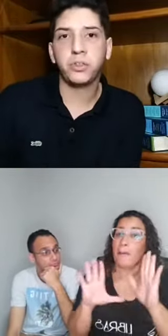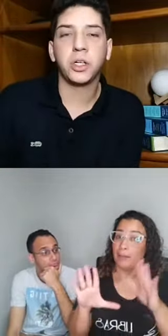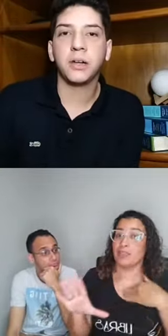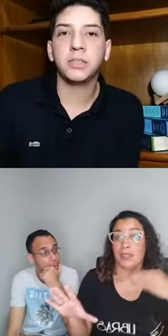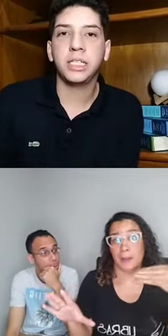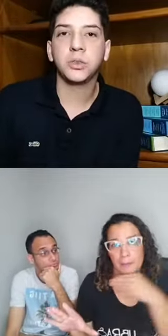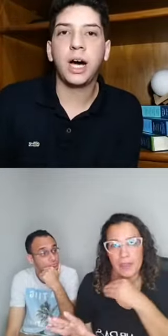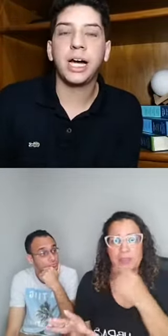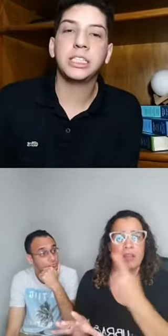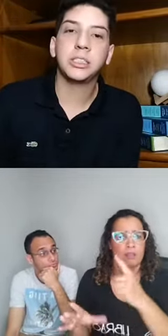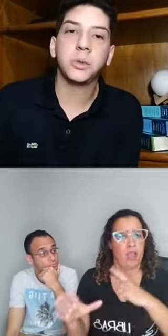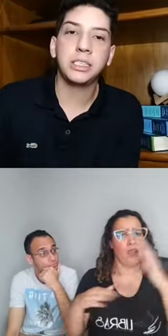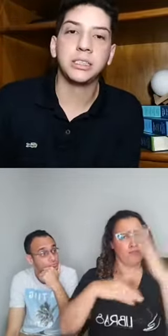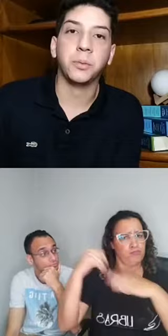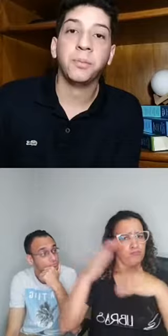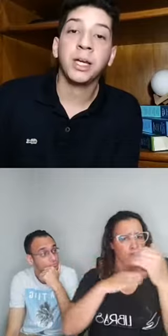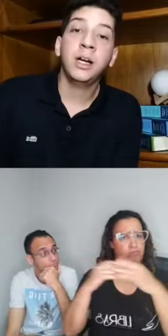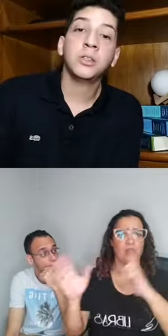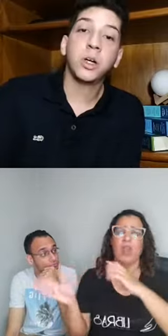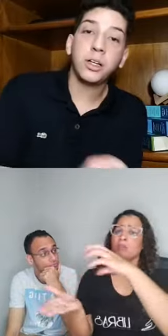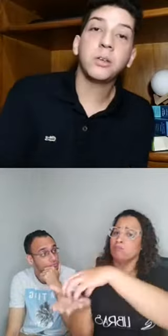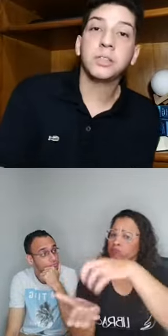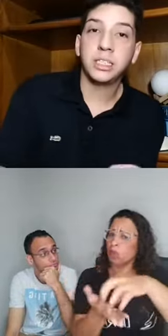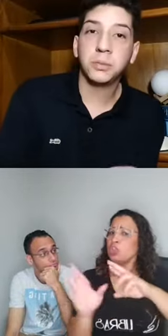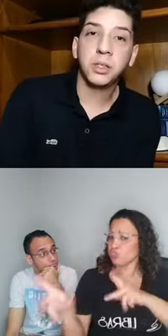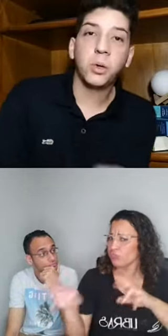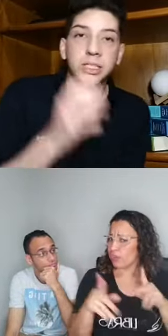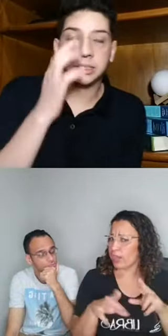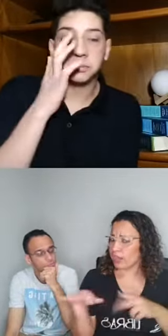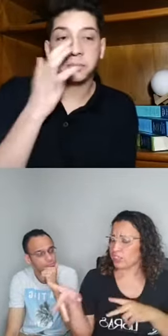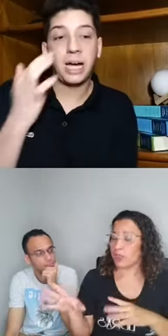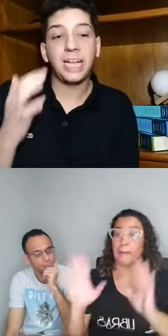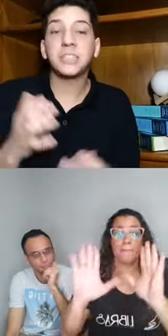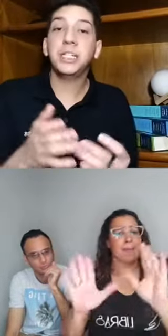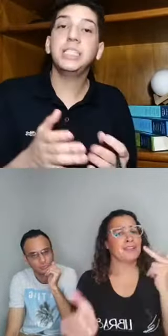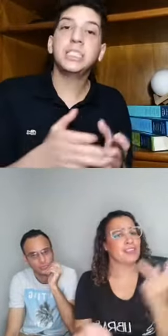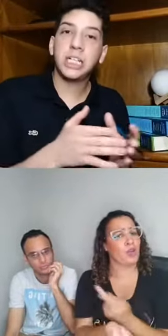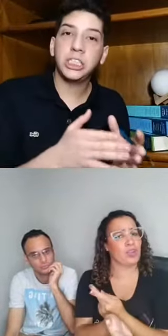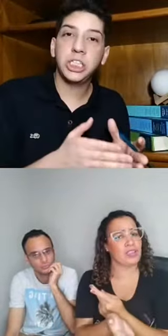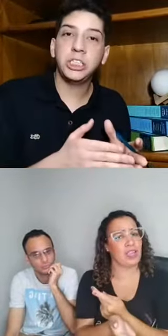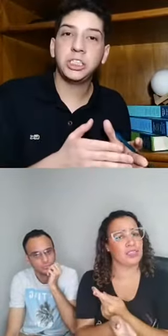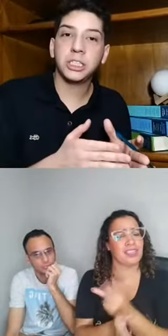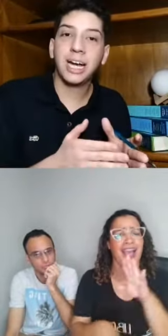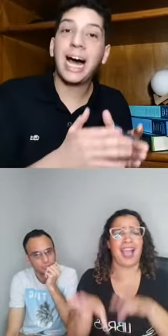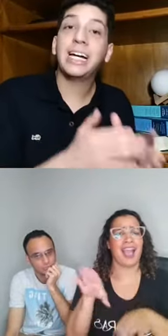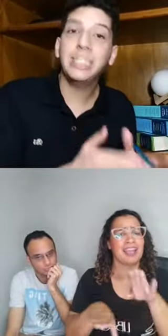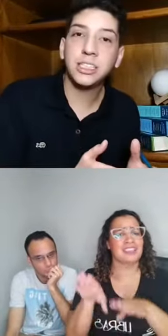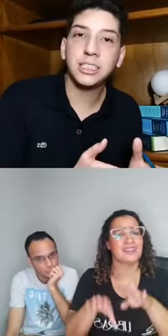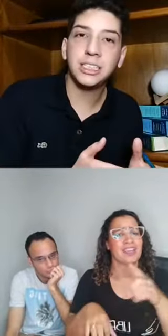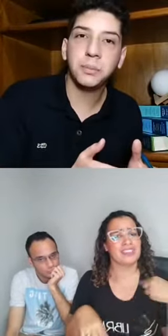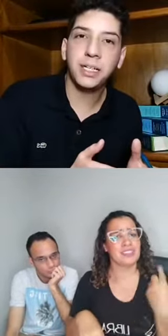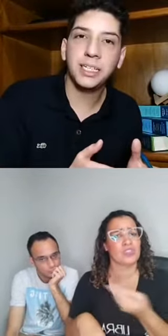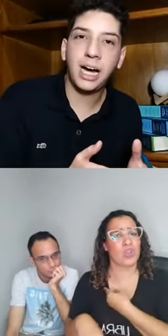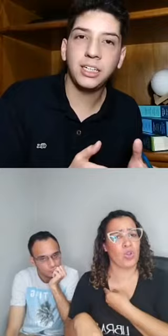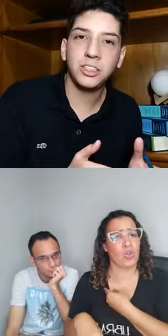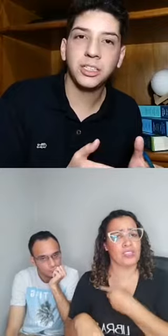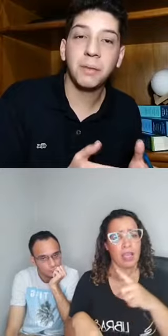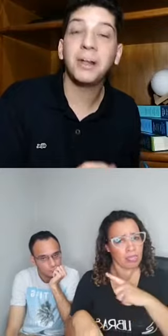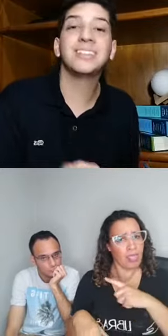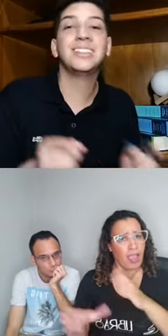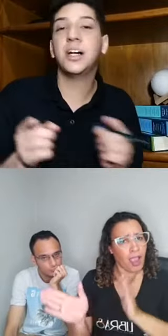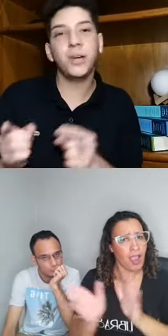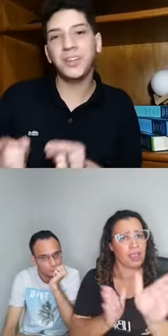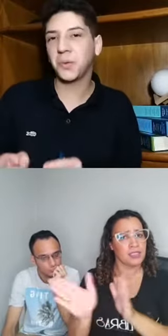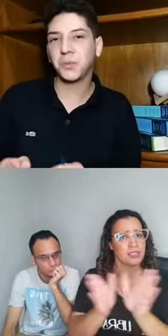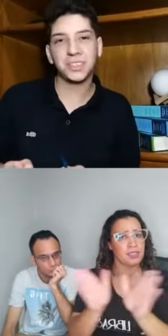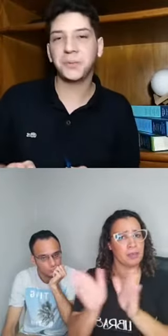cada profissional tem a sua área de atuação. Só que acontece uma coisa: às vezes a gente garante a acessibilidade,